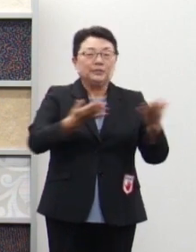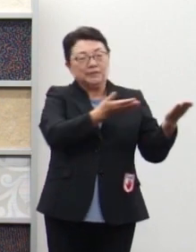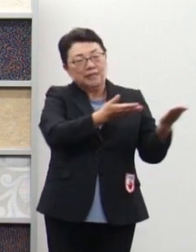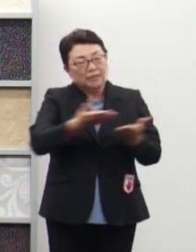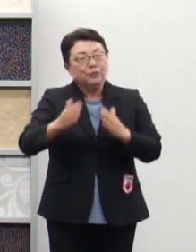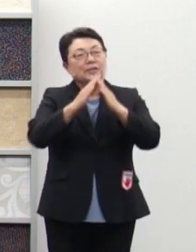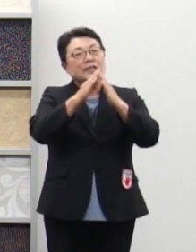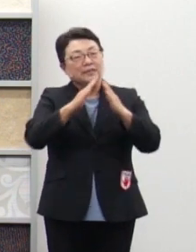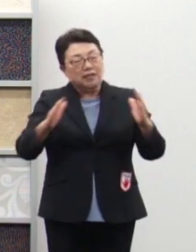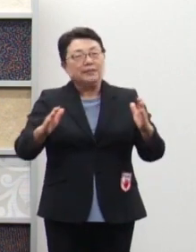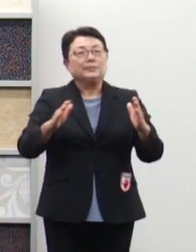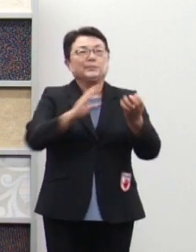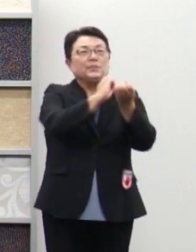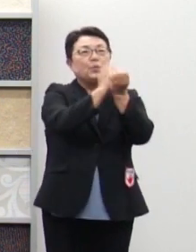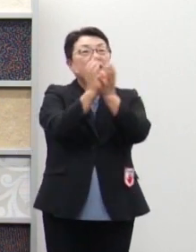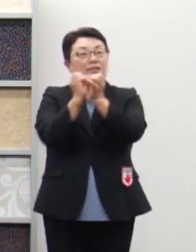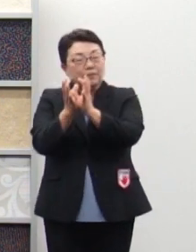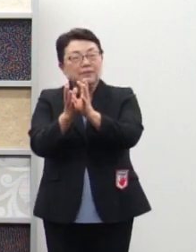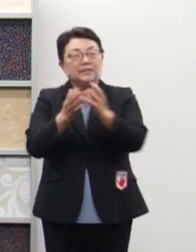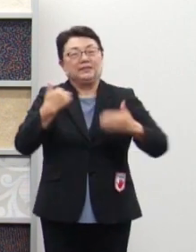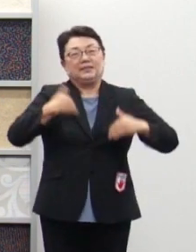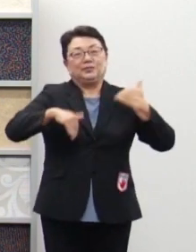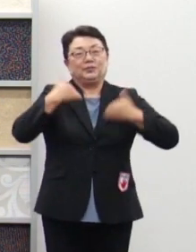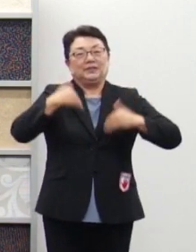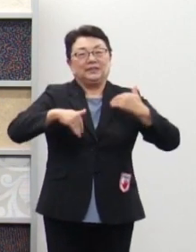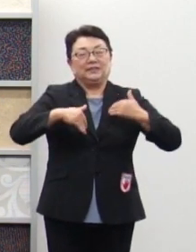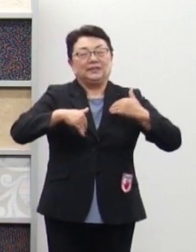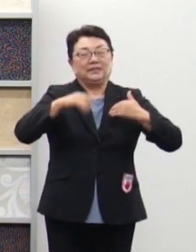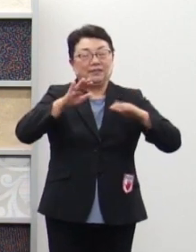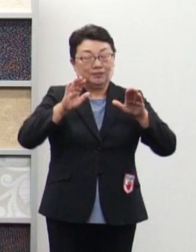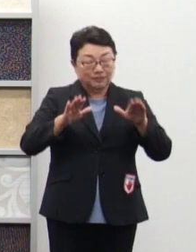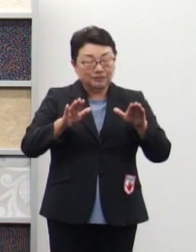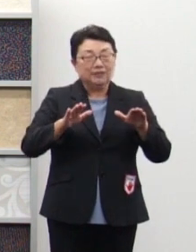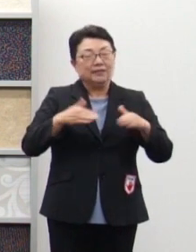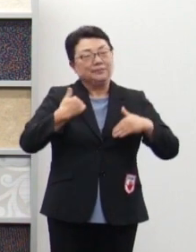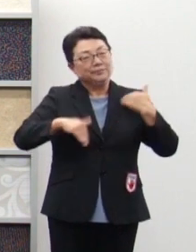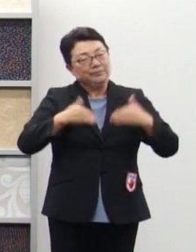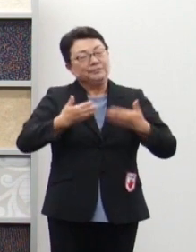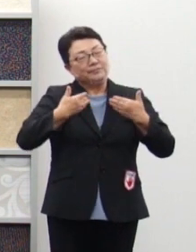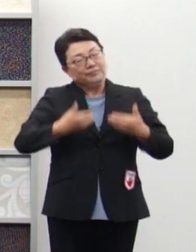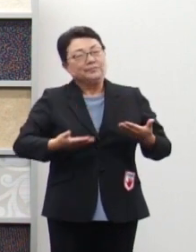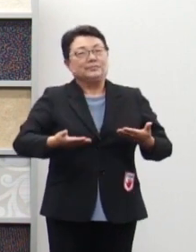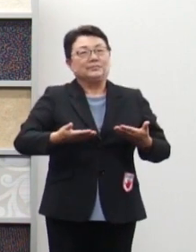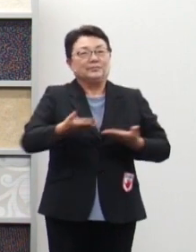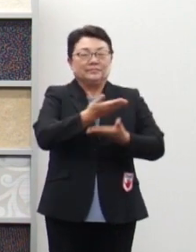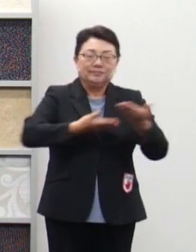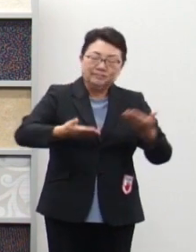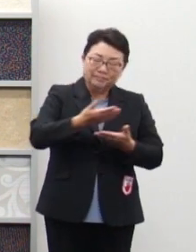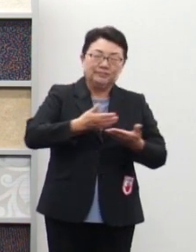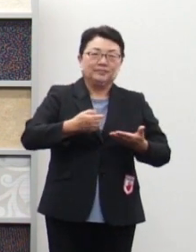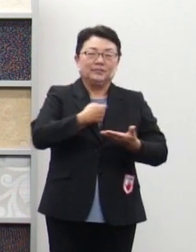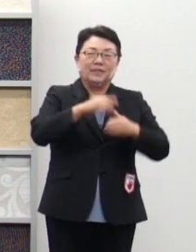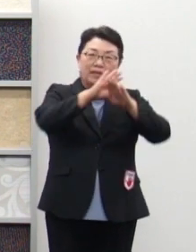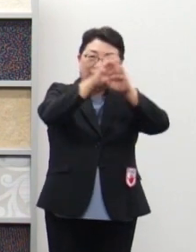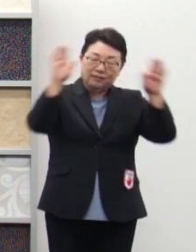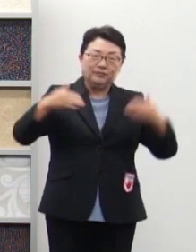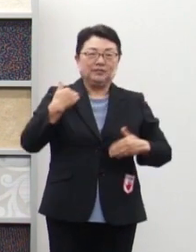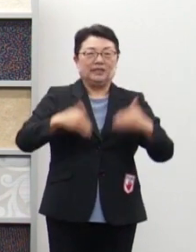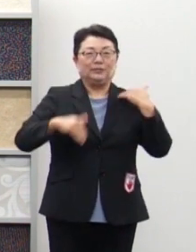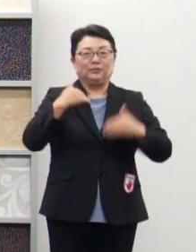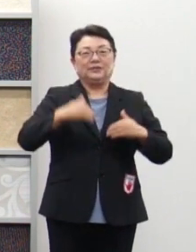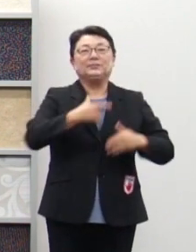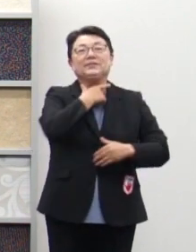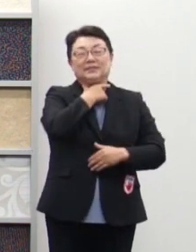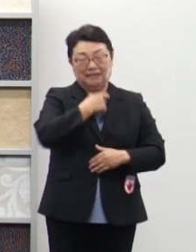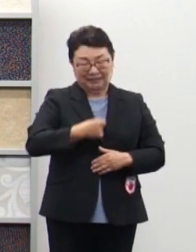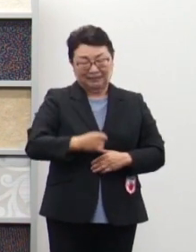会、そして、お花見のシーズンをです、心安らかに、あるいは心朗らかに、楽しんでいければと、